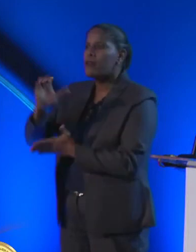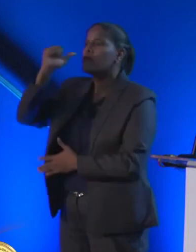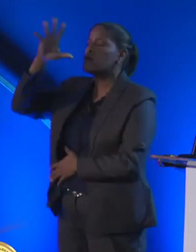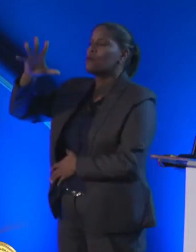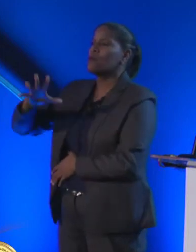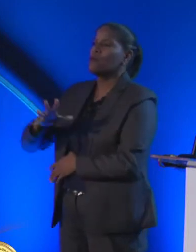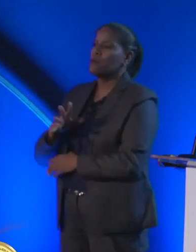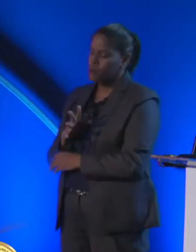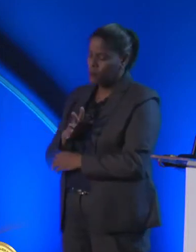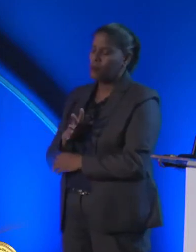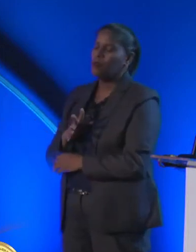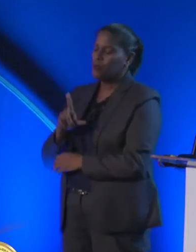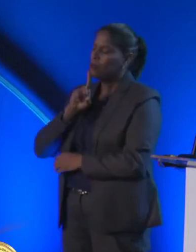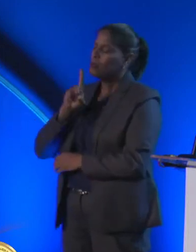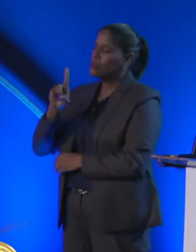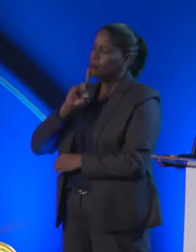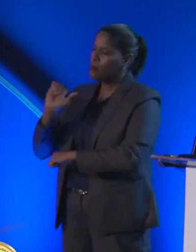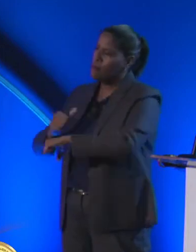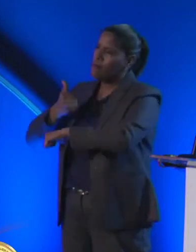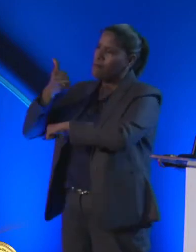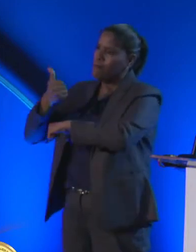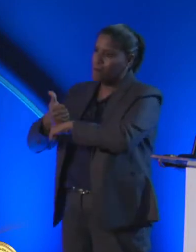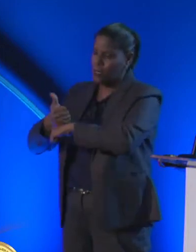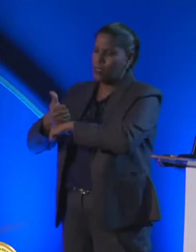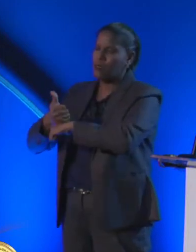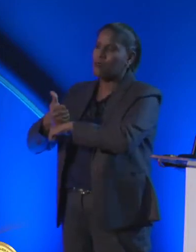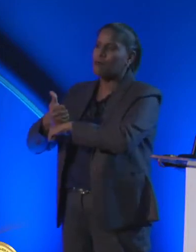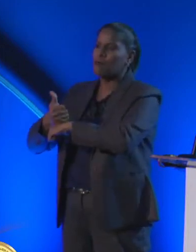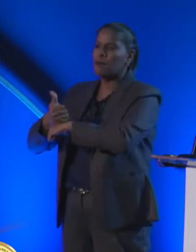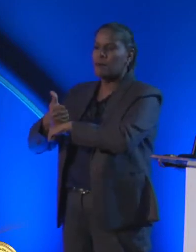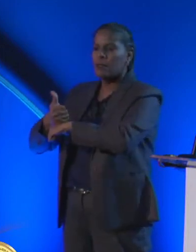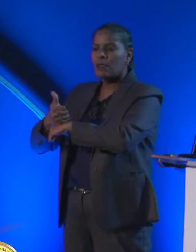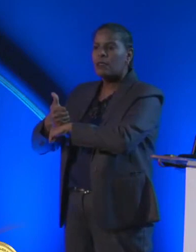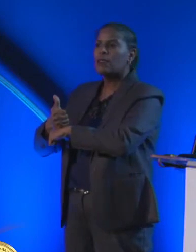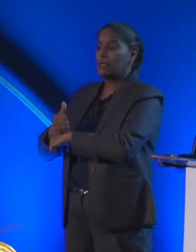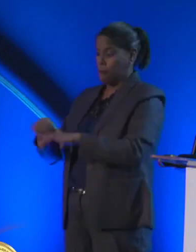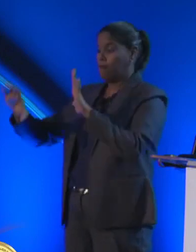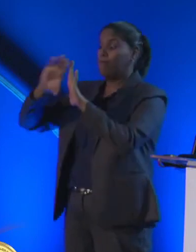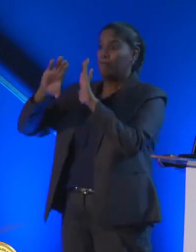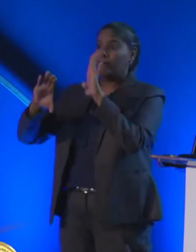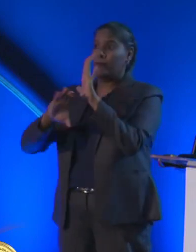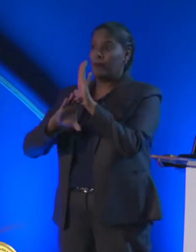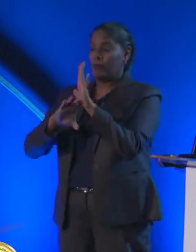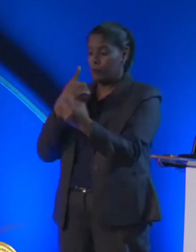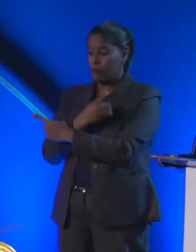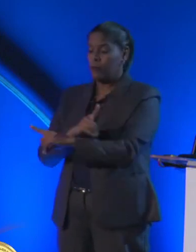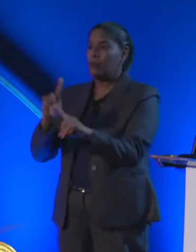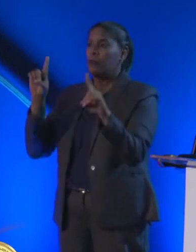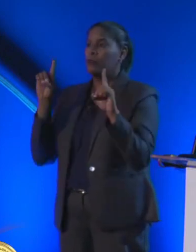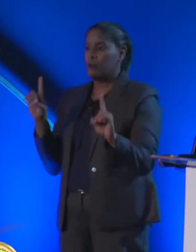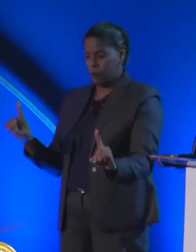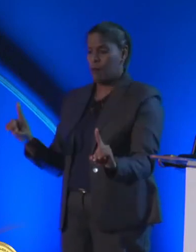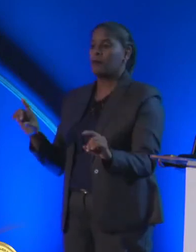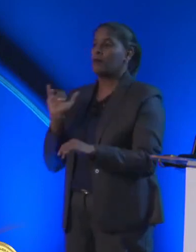mujeres constituye un imperativo constitucional y democrático